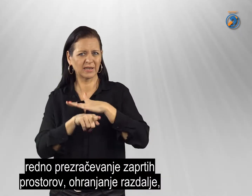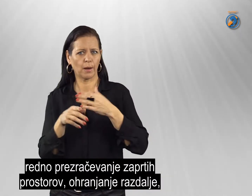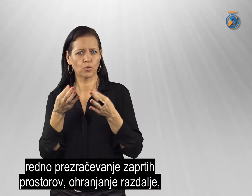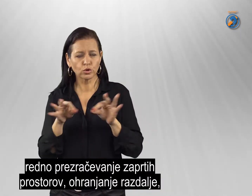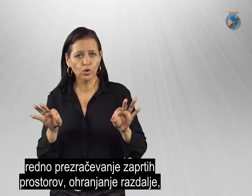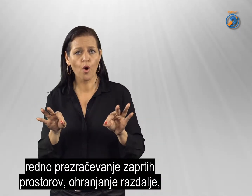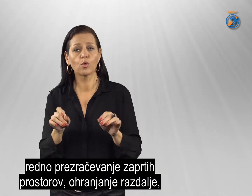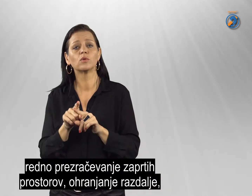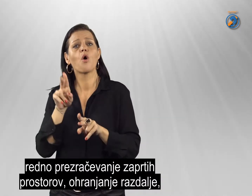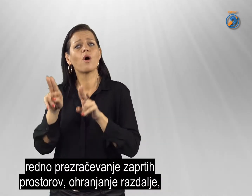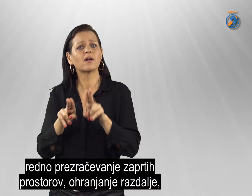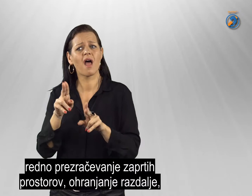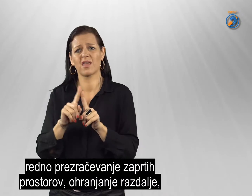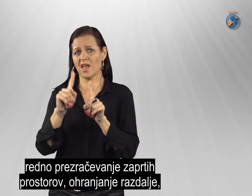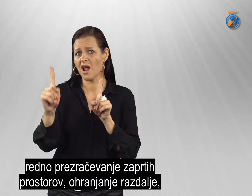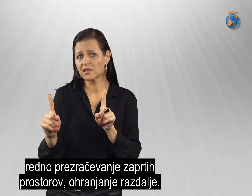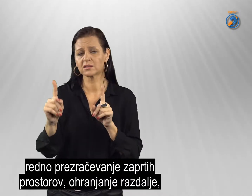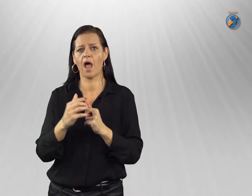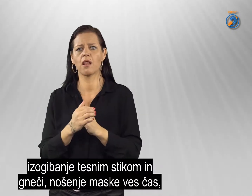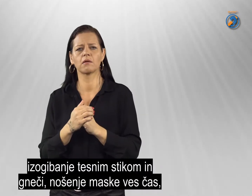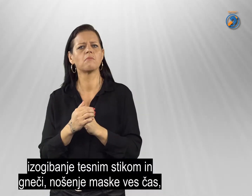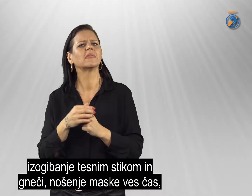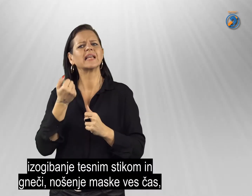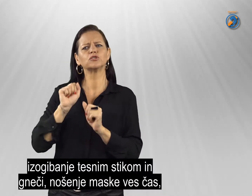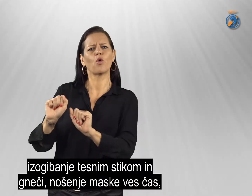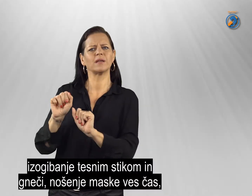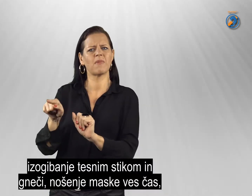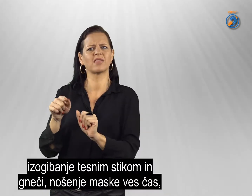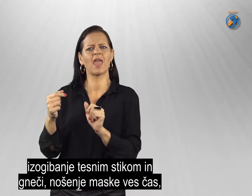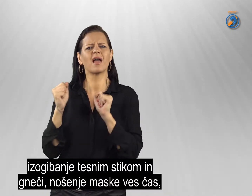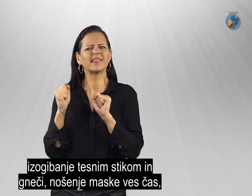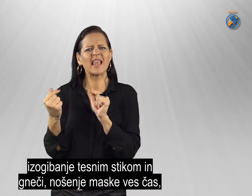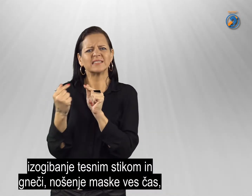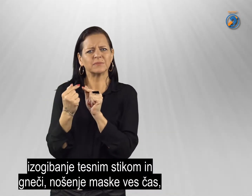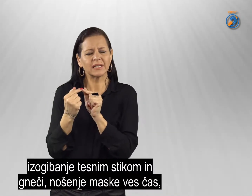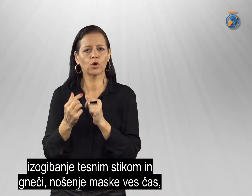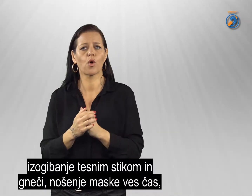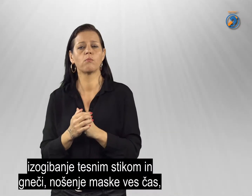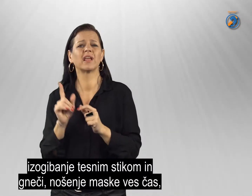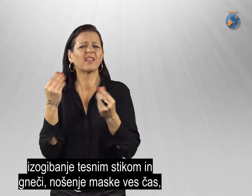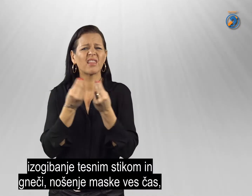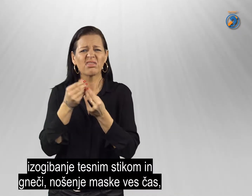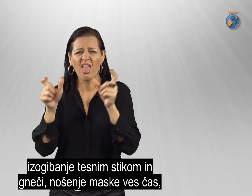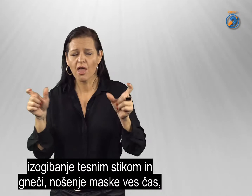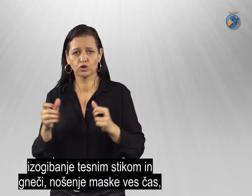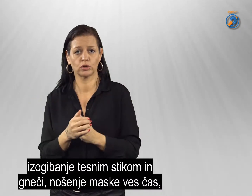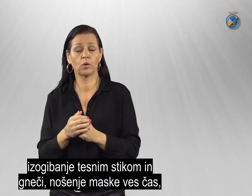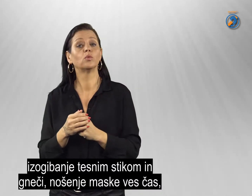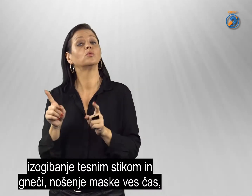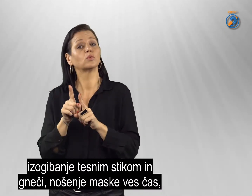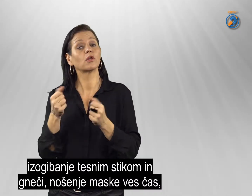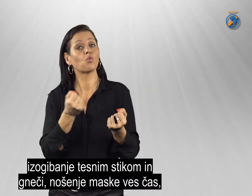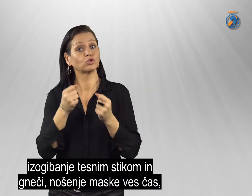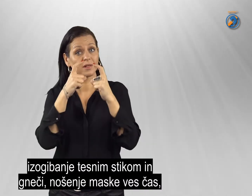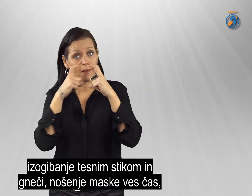prostorov, ohranjanje razdalje, izogibanje tesnim stikom in gneči, nošenje maske ves